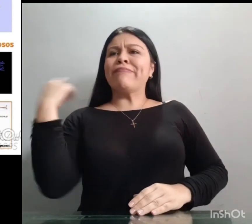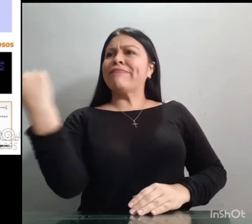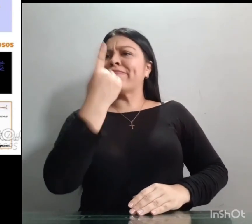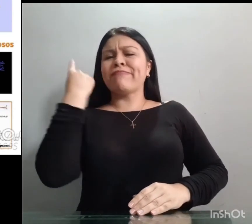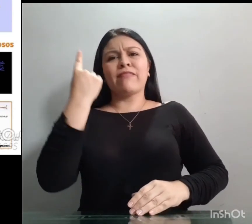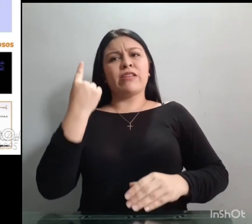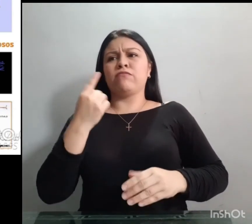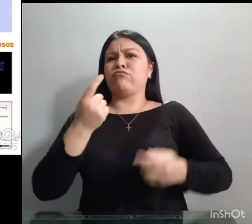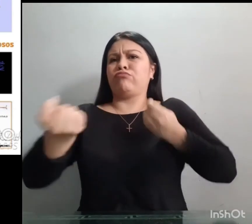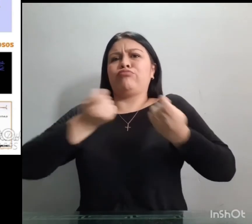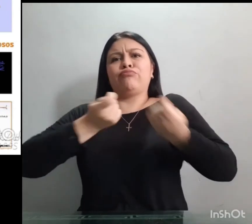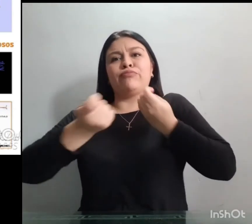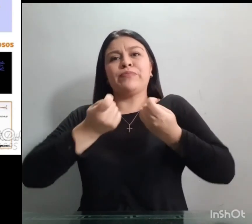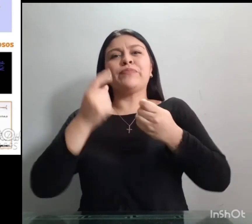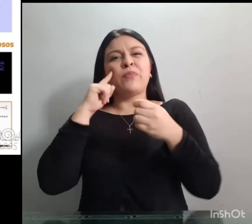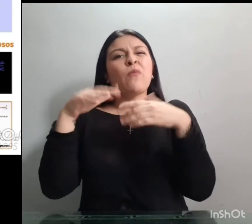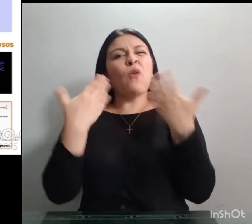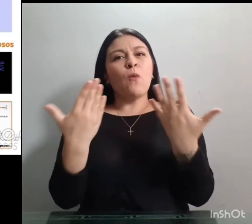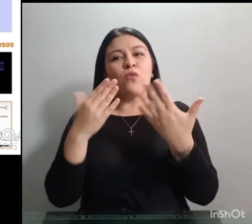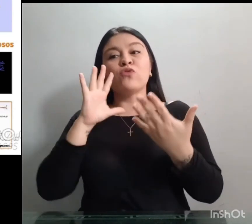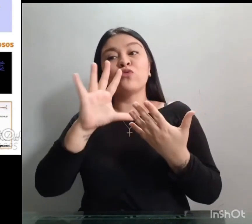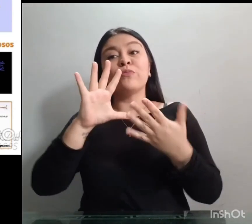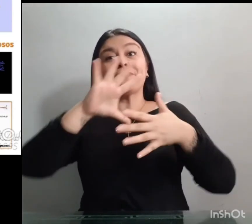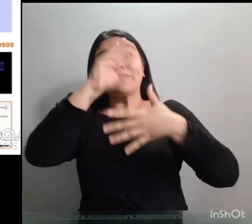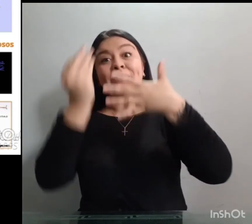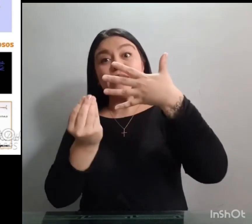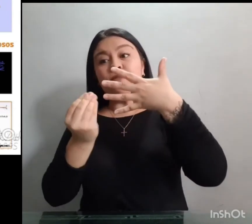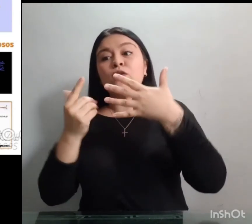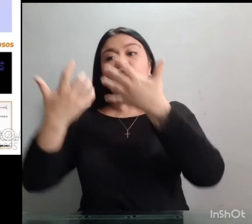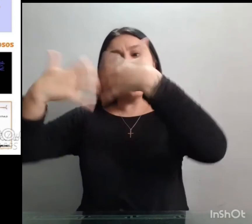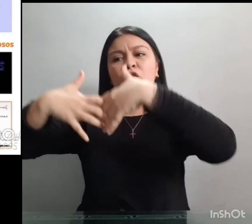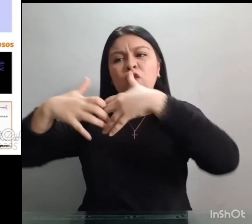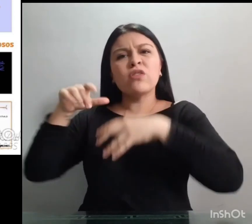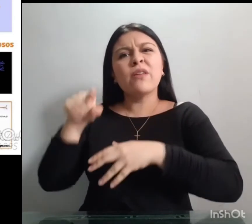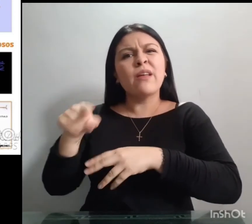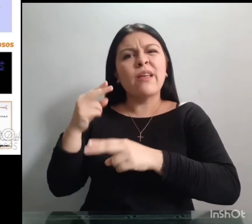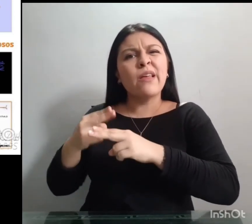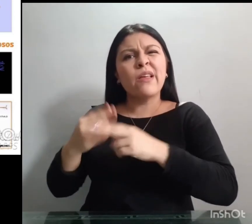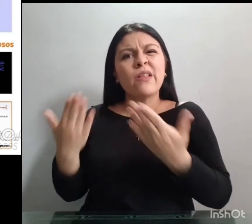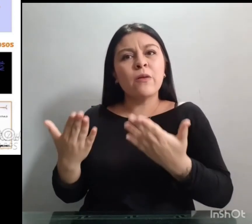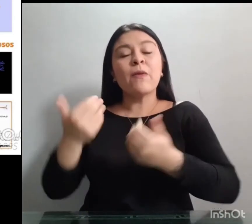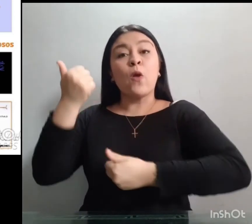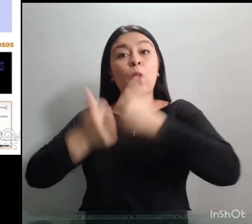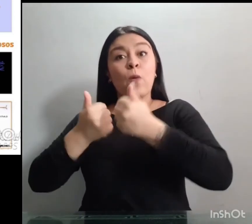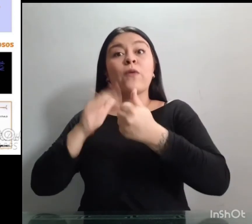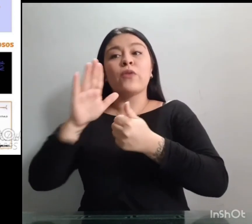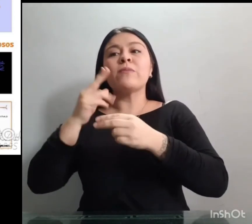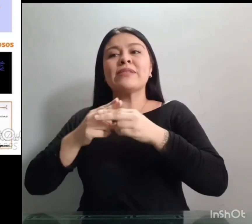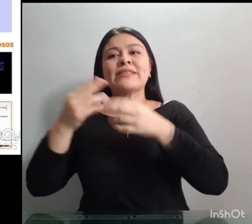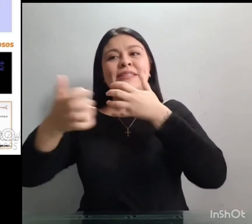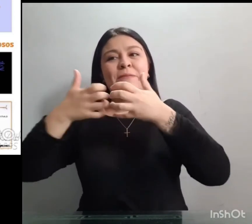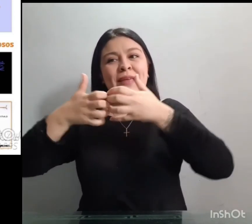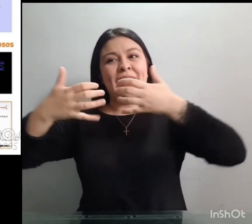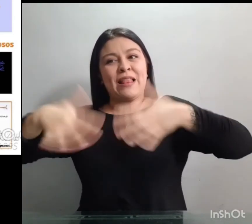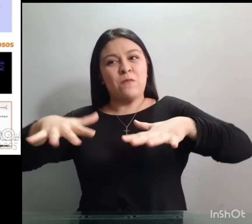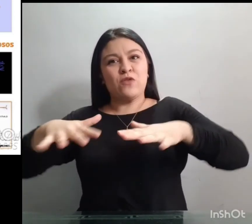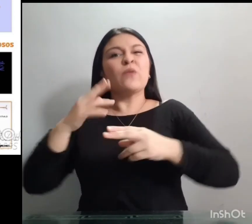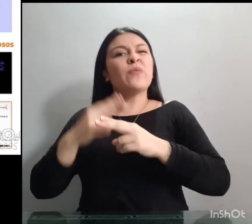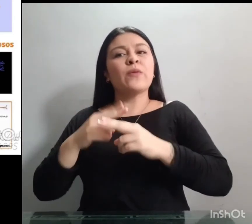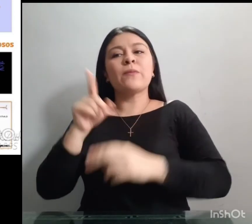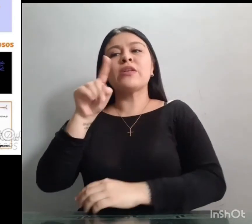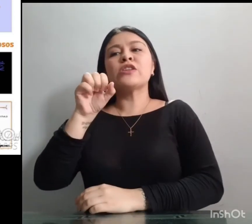La clasificación funcional corresponde al sistema nervioso somático y al sistema